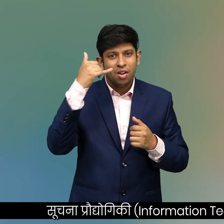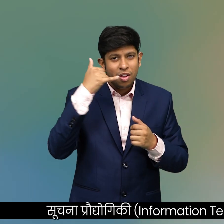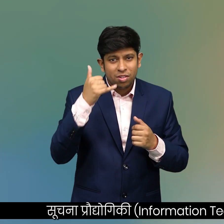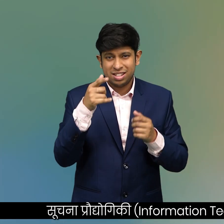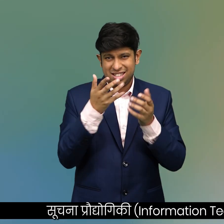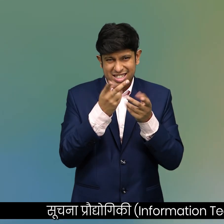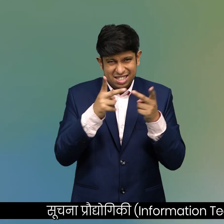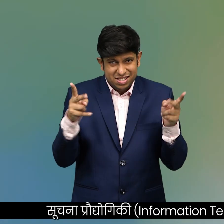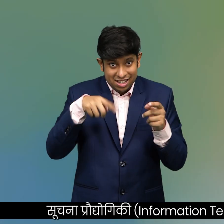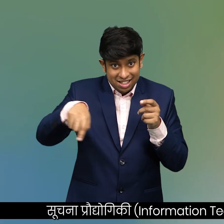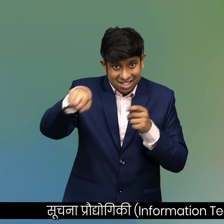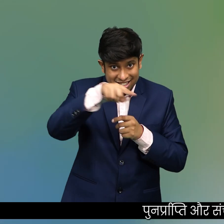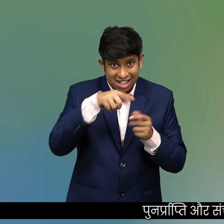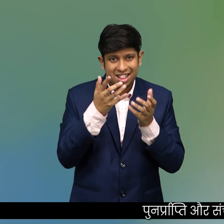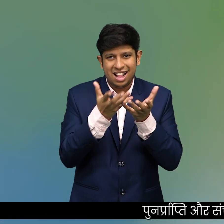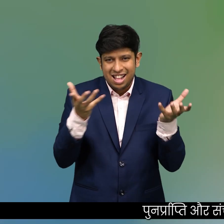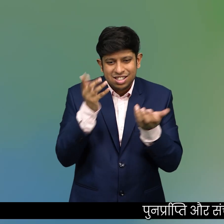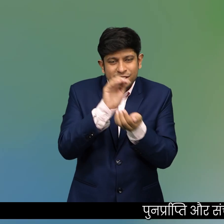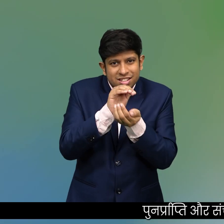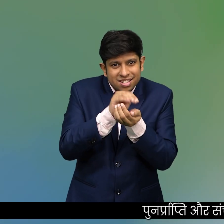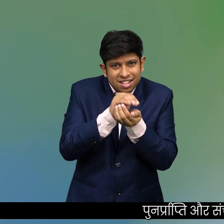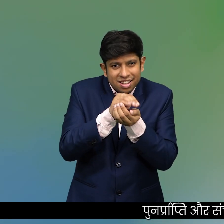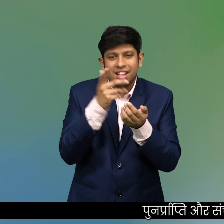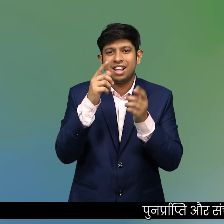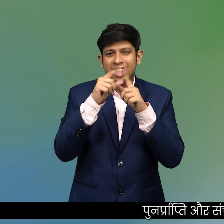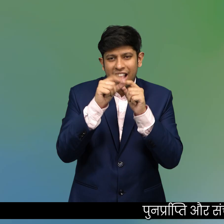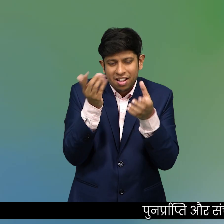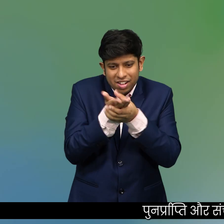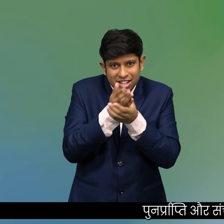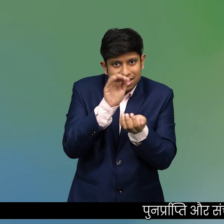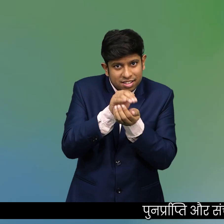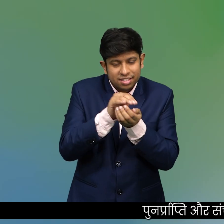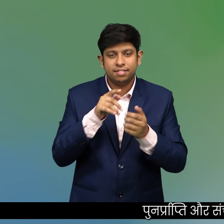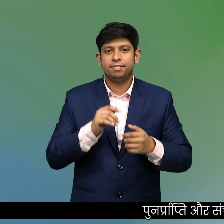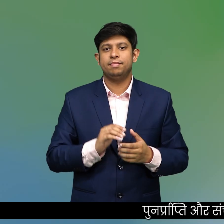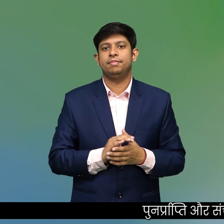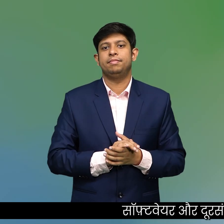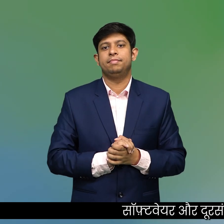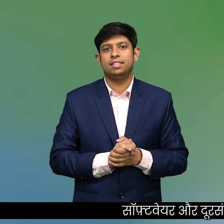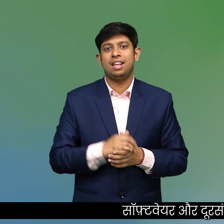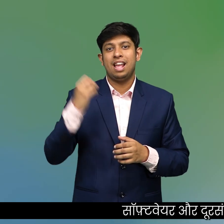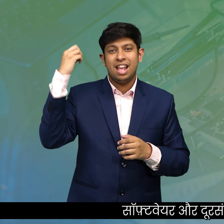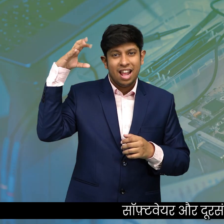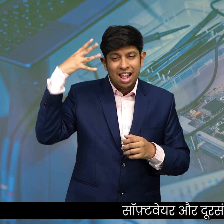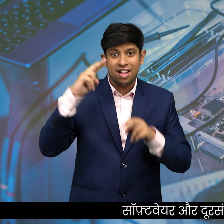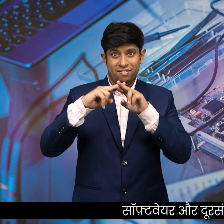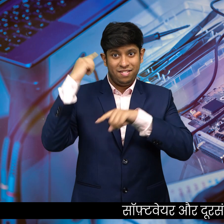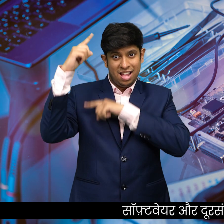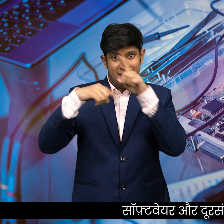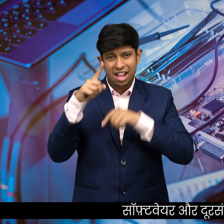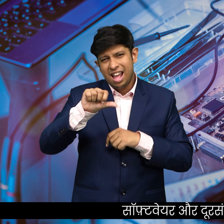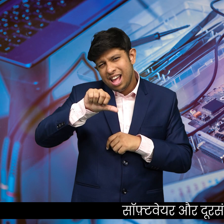डेटा के भंडारण, पुनः प्राप्ति और संचरण के लिए कंप्यूटर, सॉफ्टवेयर